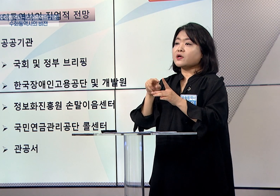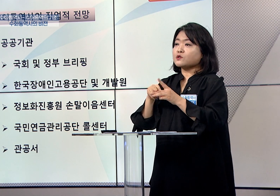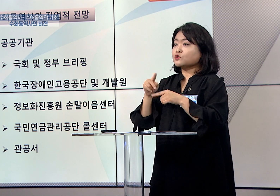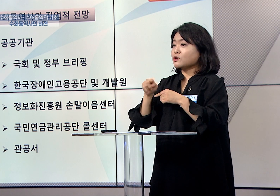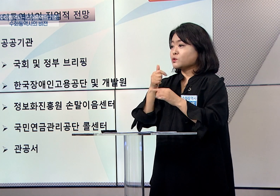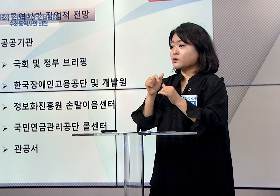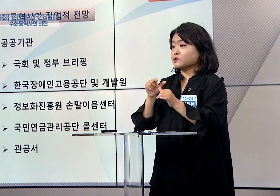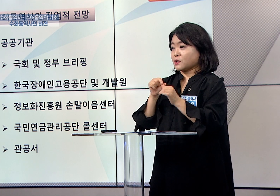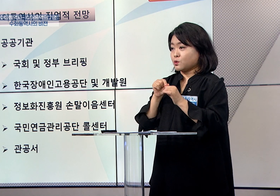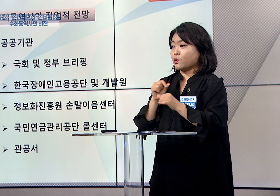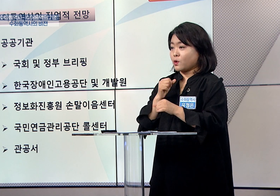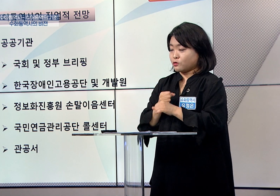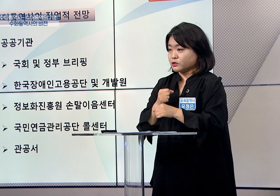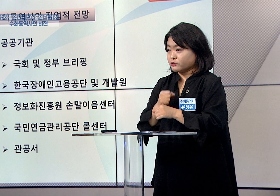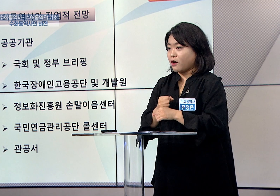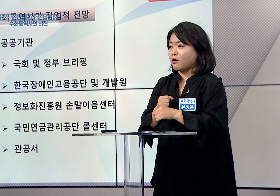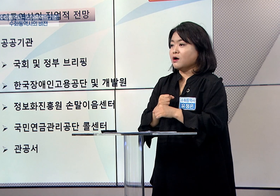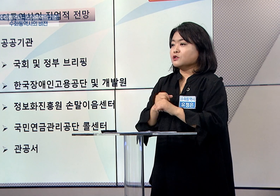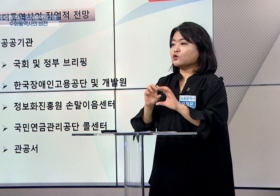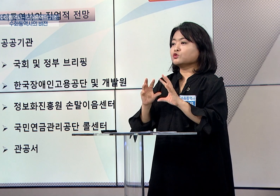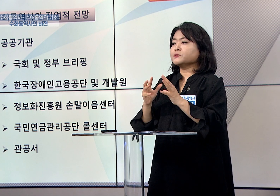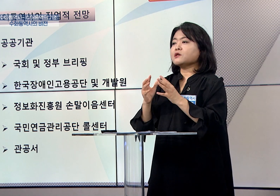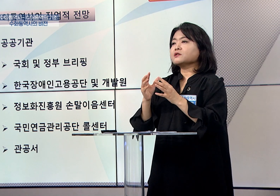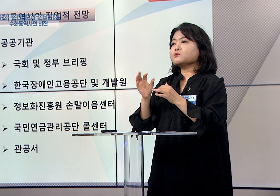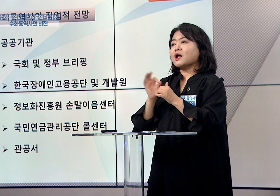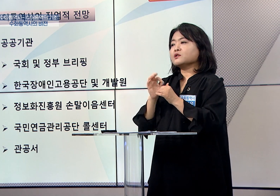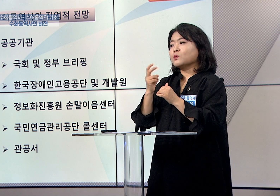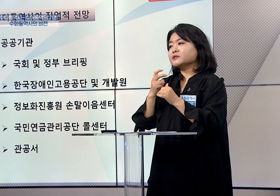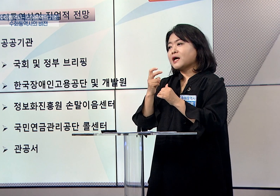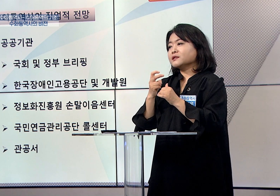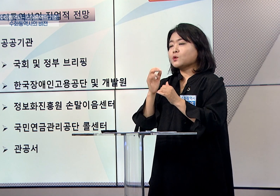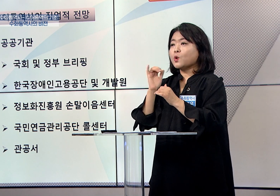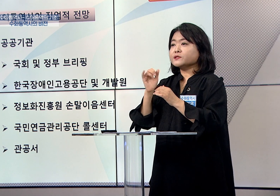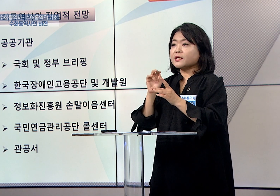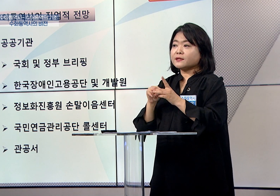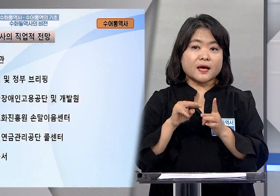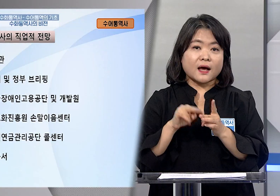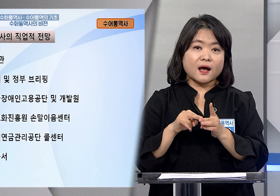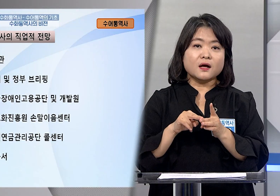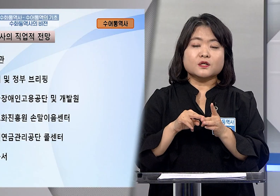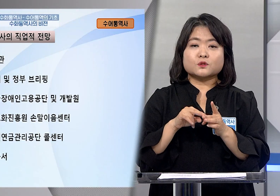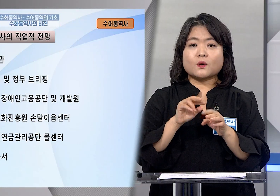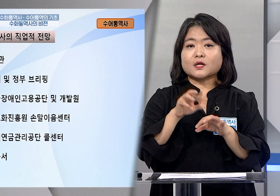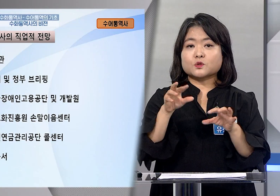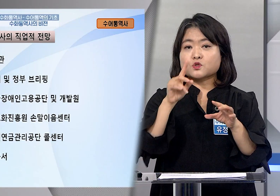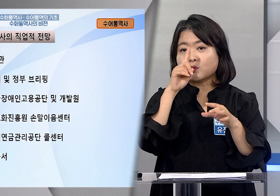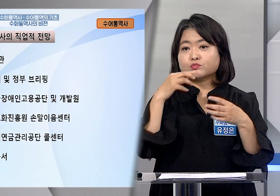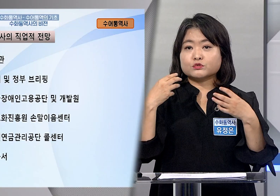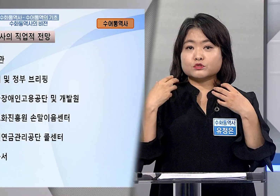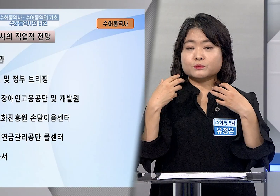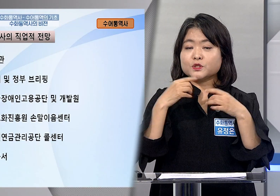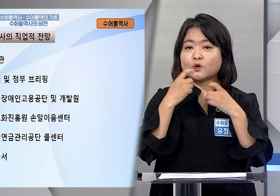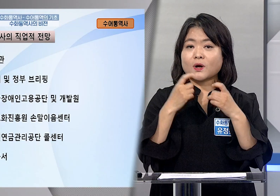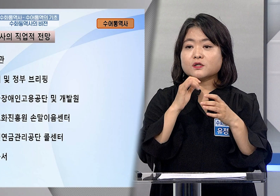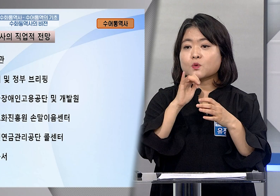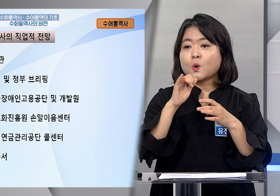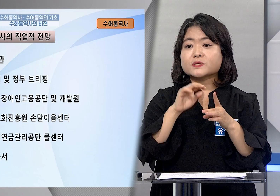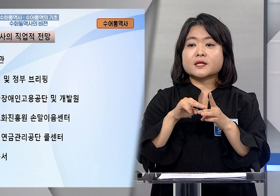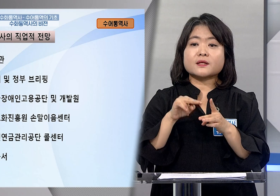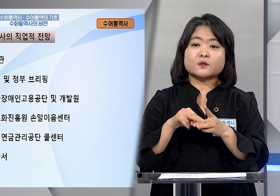손말이음센터에서 수화통역사를 고용하고 있고요. 또 국민연금관리공단 콜센터나 또 각종 정부 민원 관련